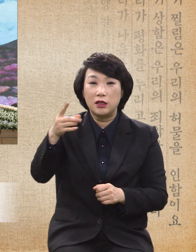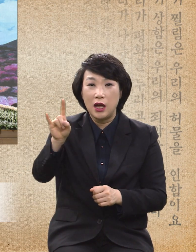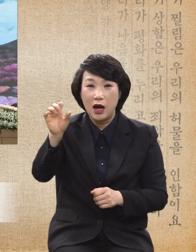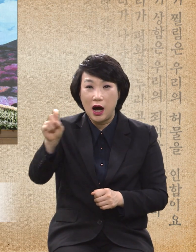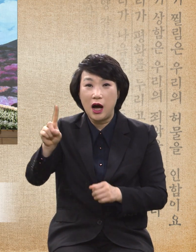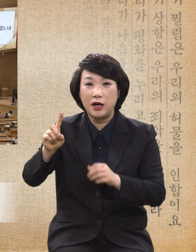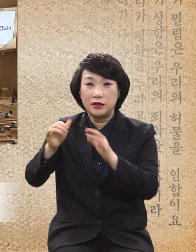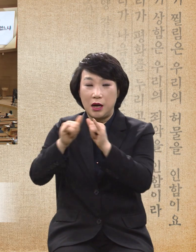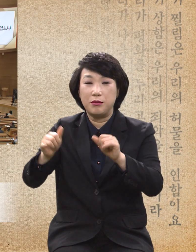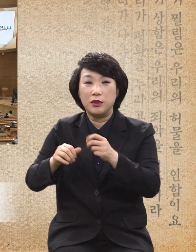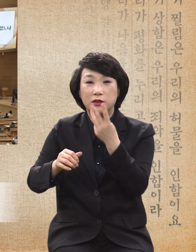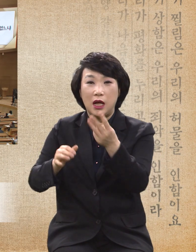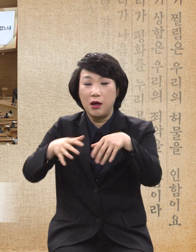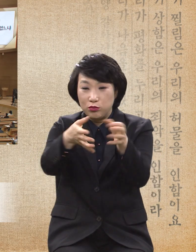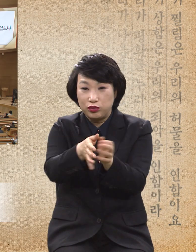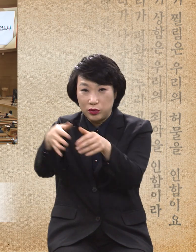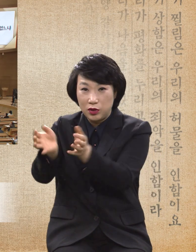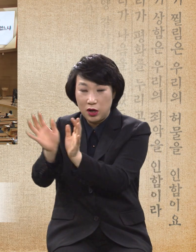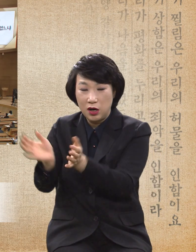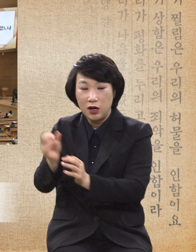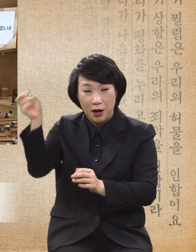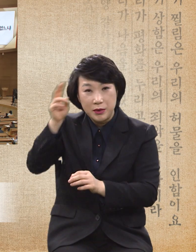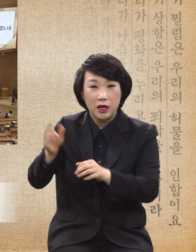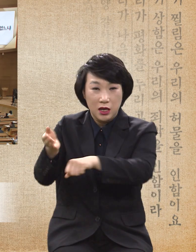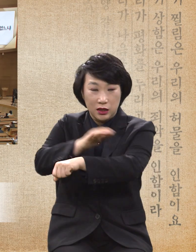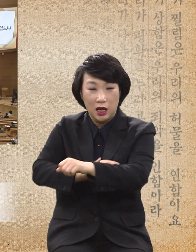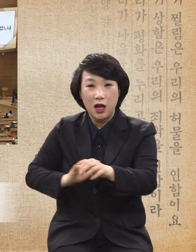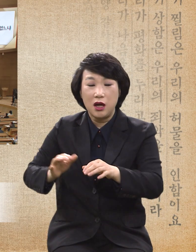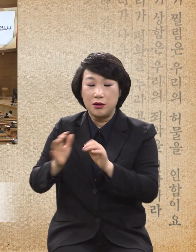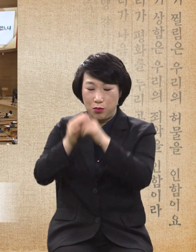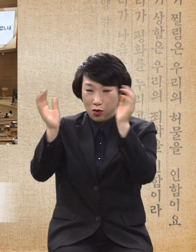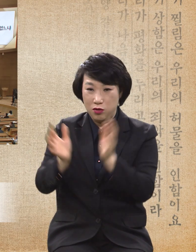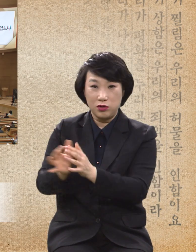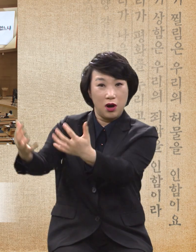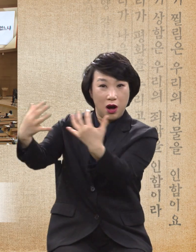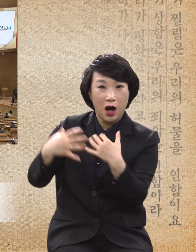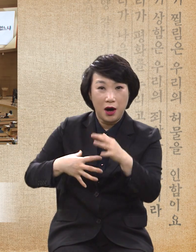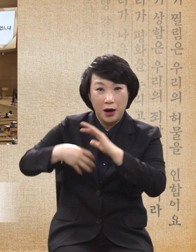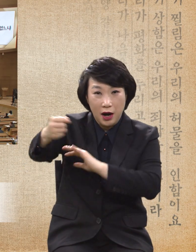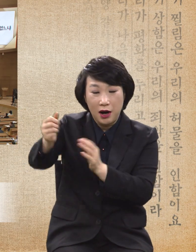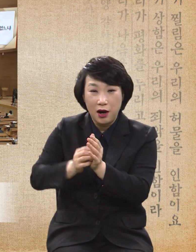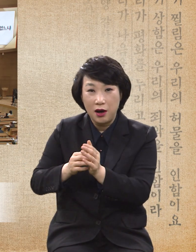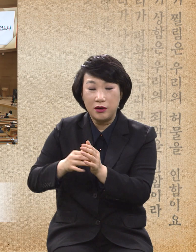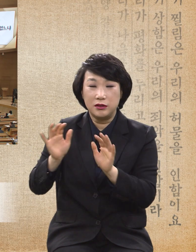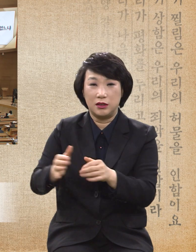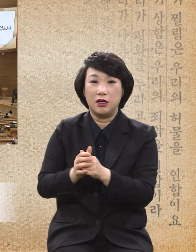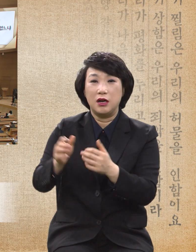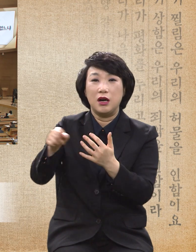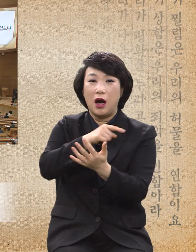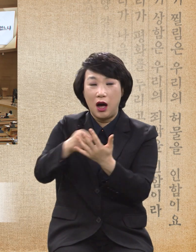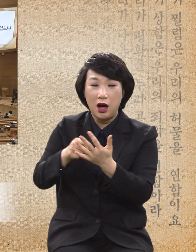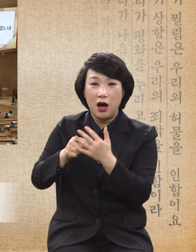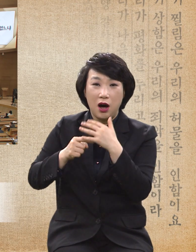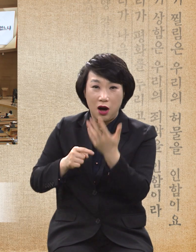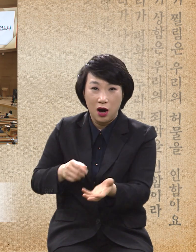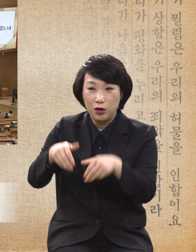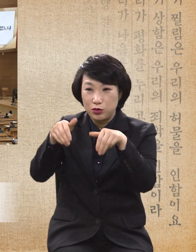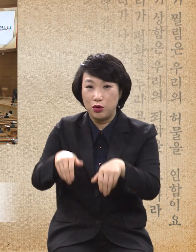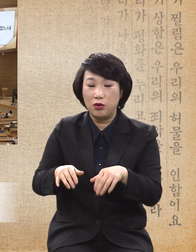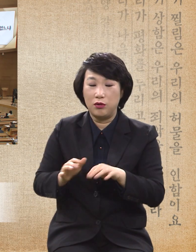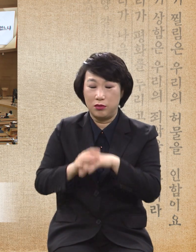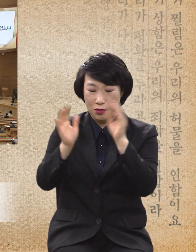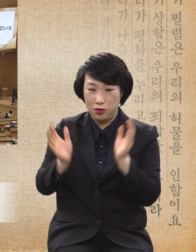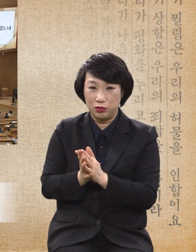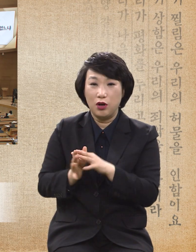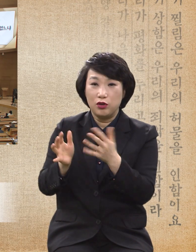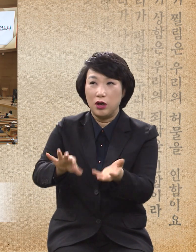새 떼를 지어 갑자기 약대에게 달려들어 그것을 빼앗으며 칼로 종을 죽였나이다. 나만 홀로 피한